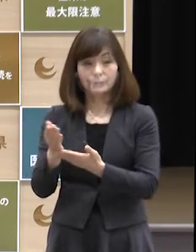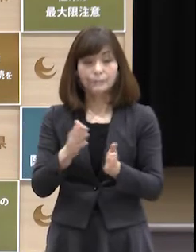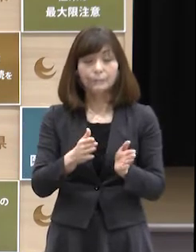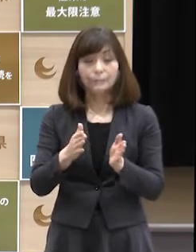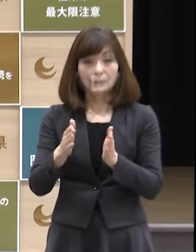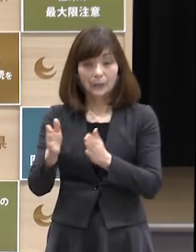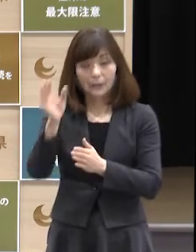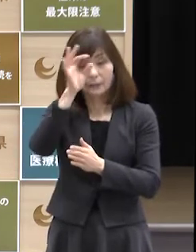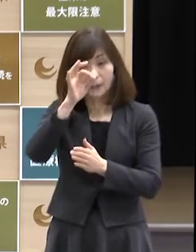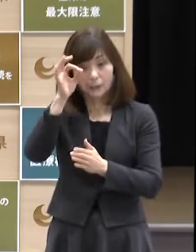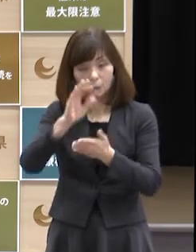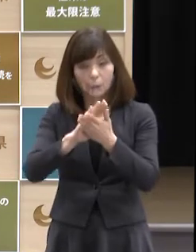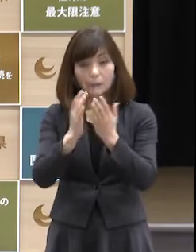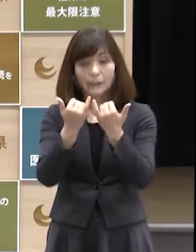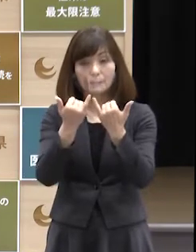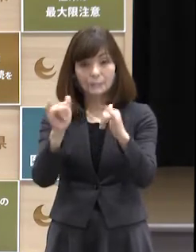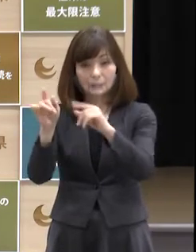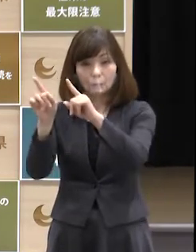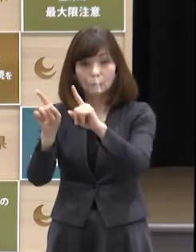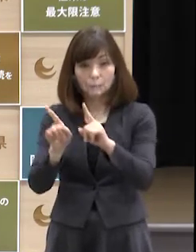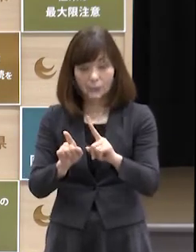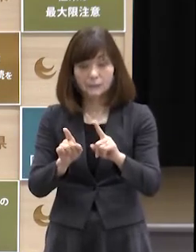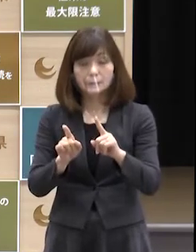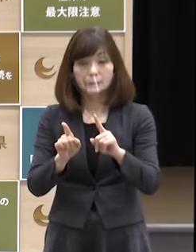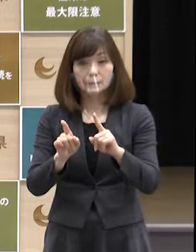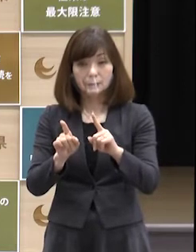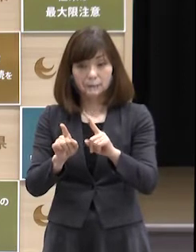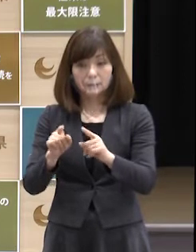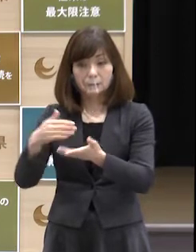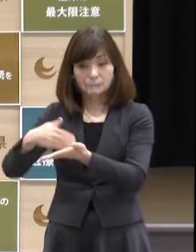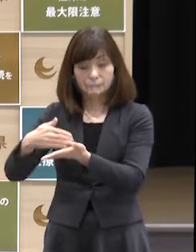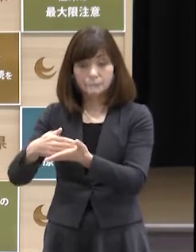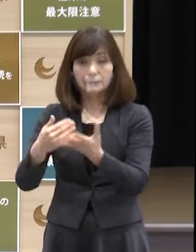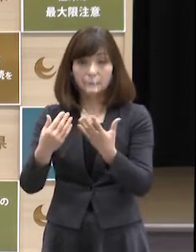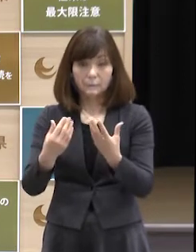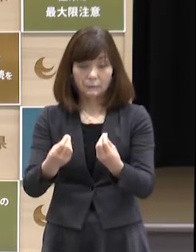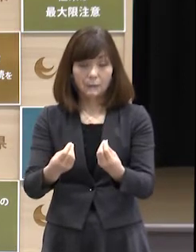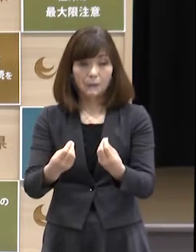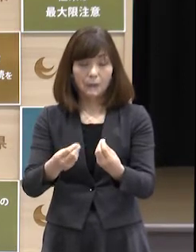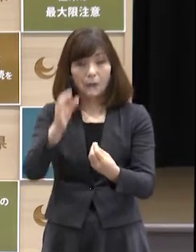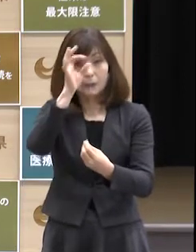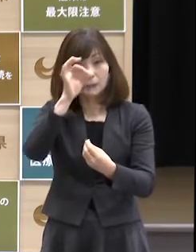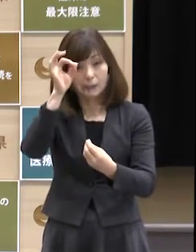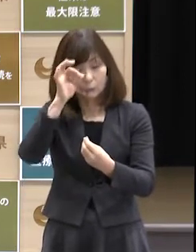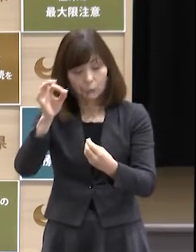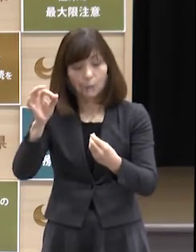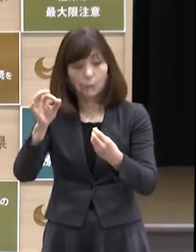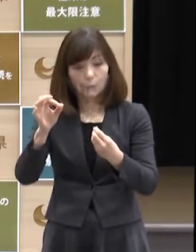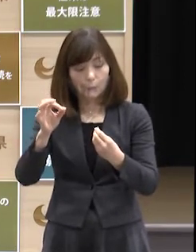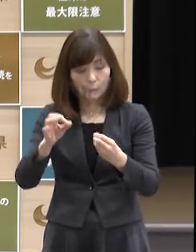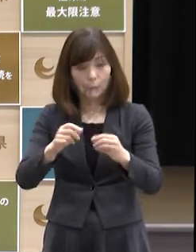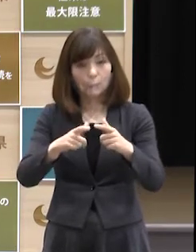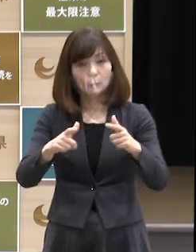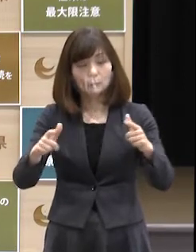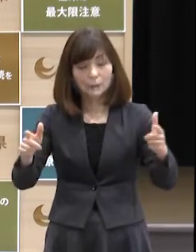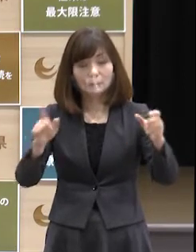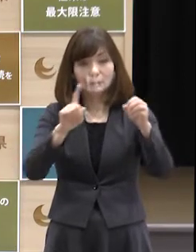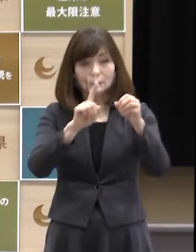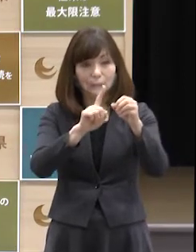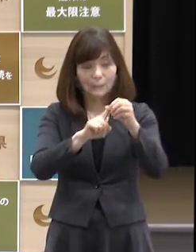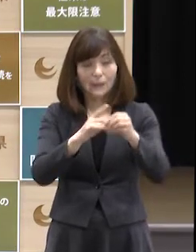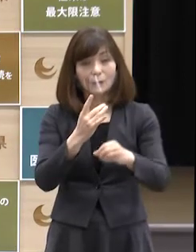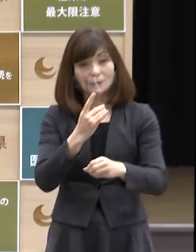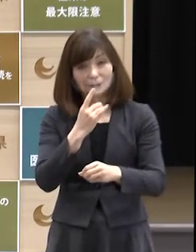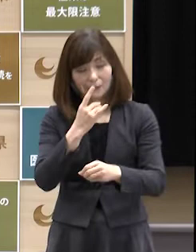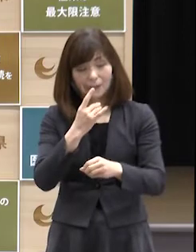開も発表されましたけれども、特に観光促進という面での期待や波及効果を